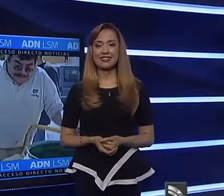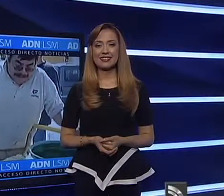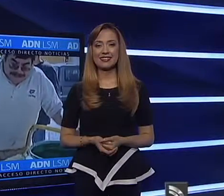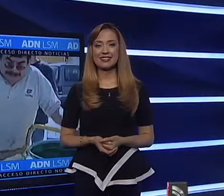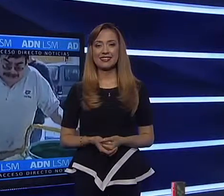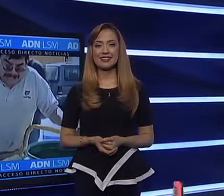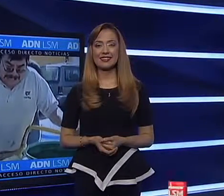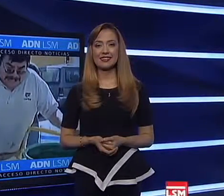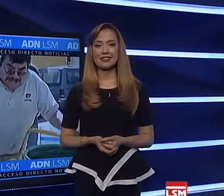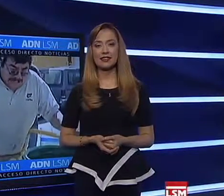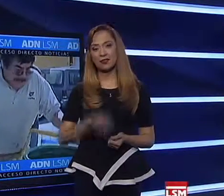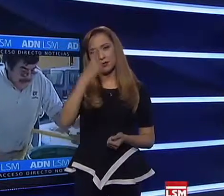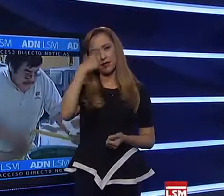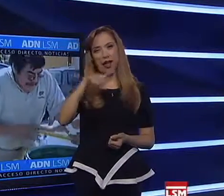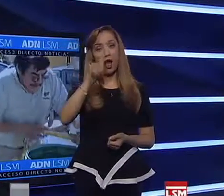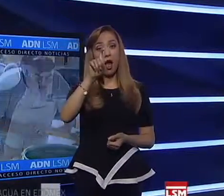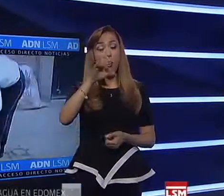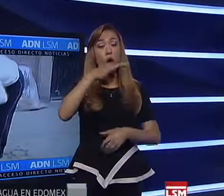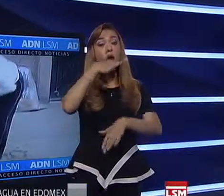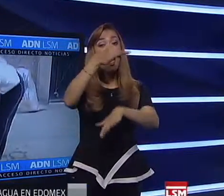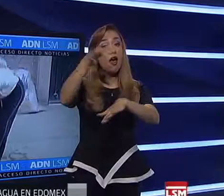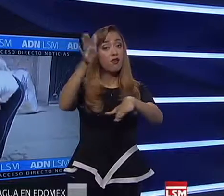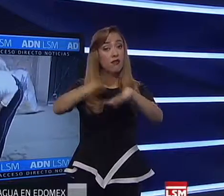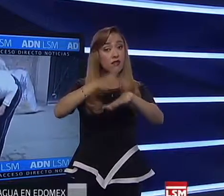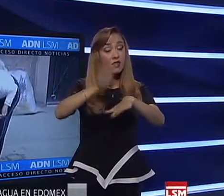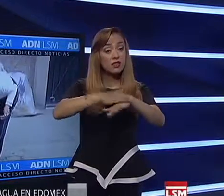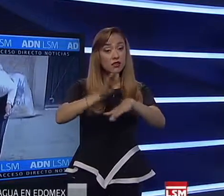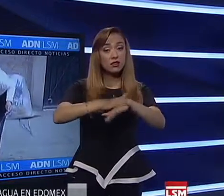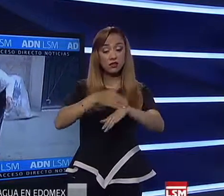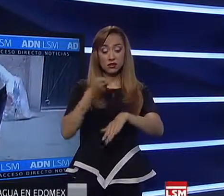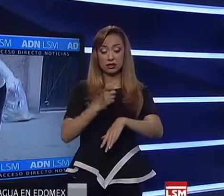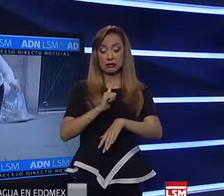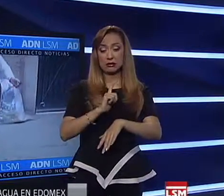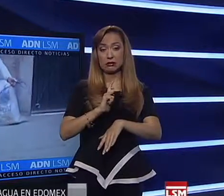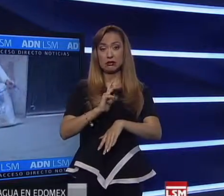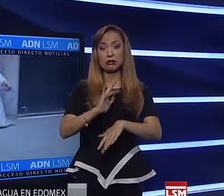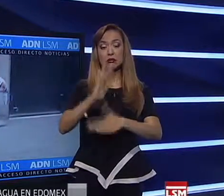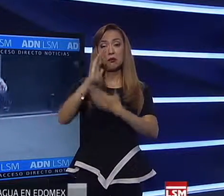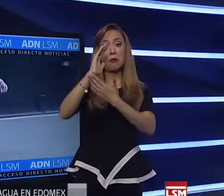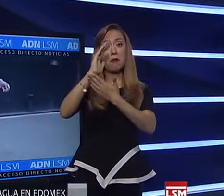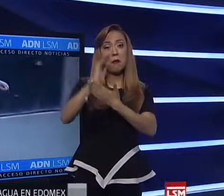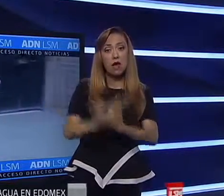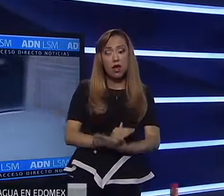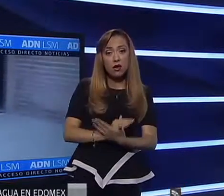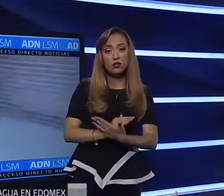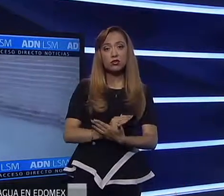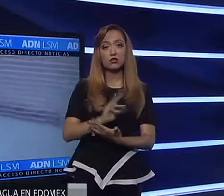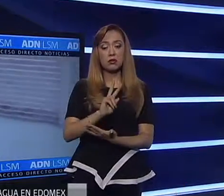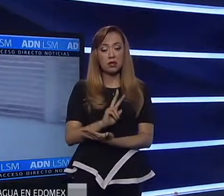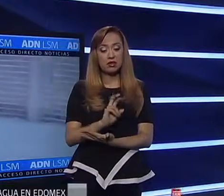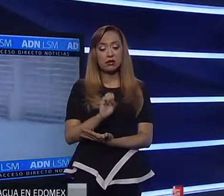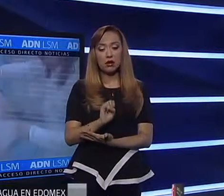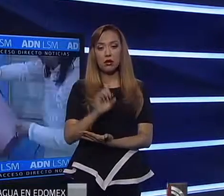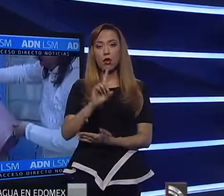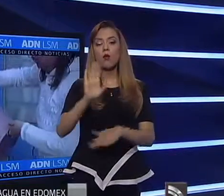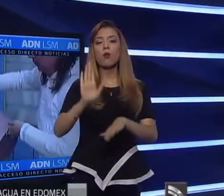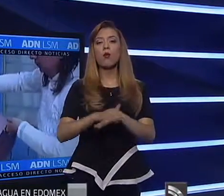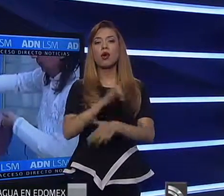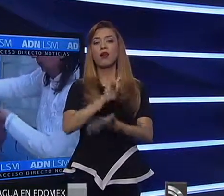El suministro de agua potable se verá reducido en un 40% este fin de semana debido a trabajos de mantenimiento en el